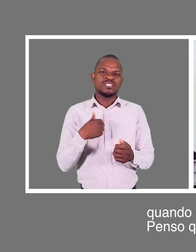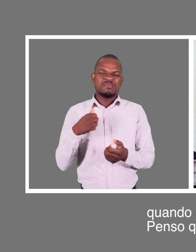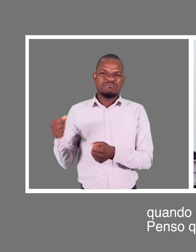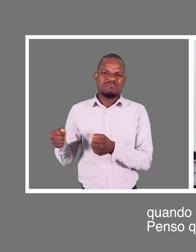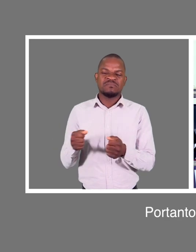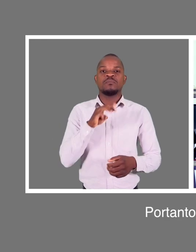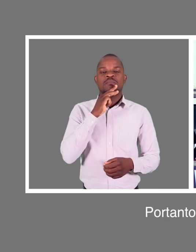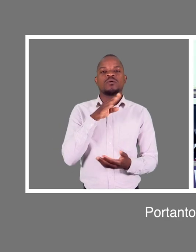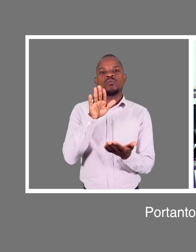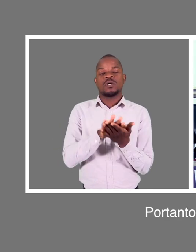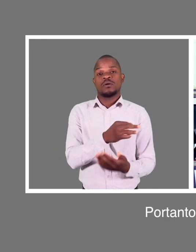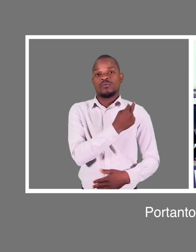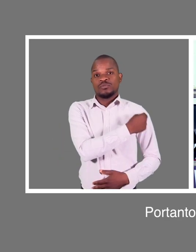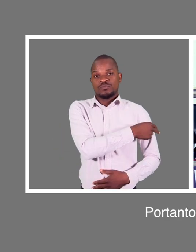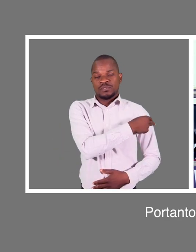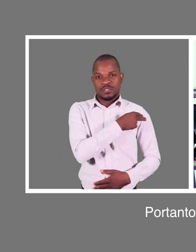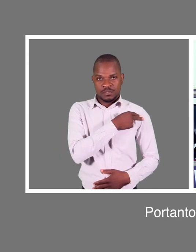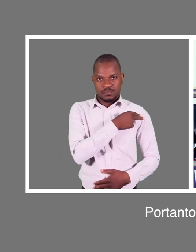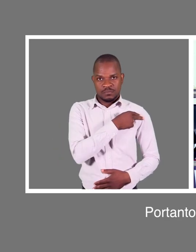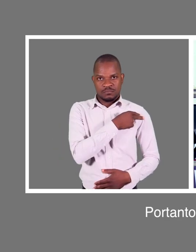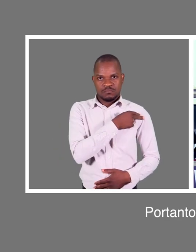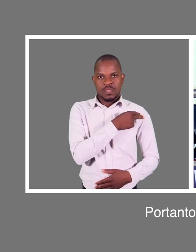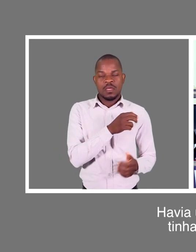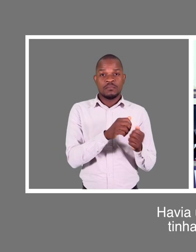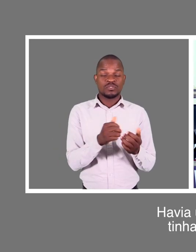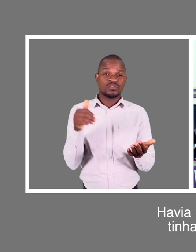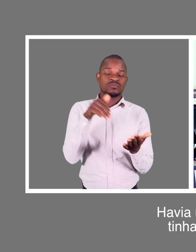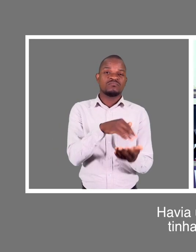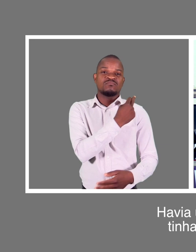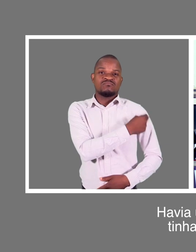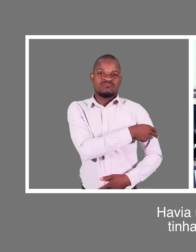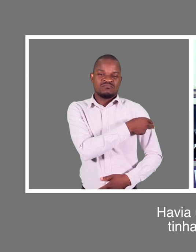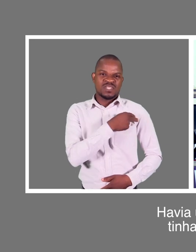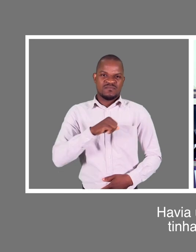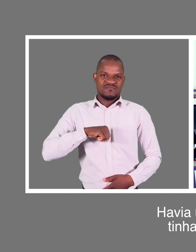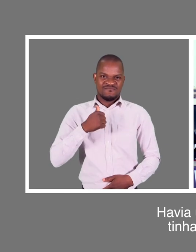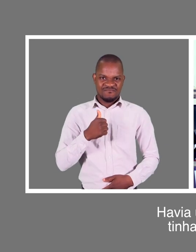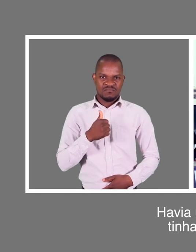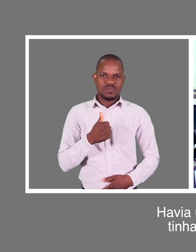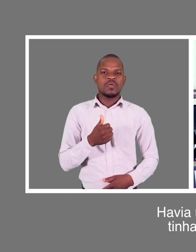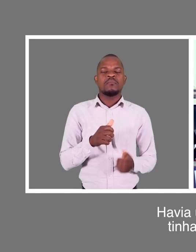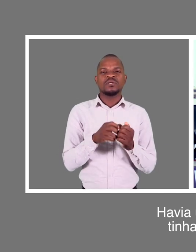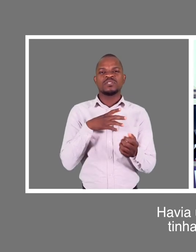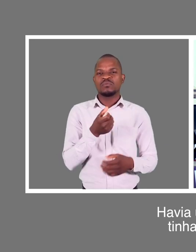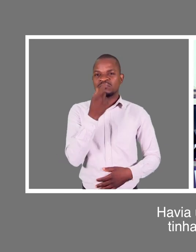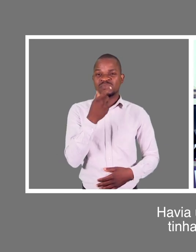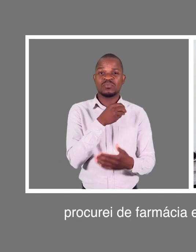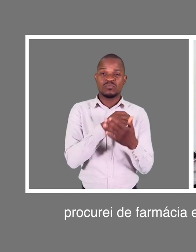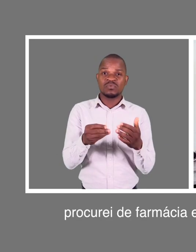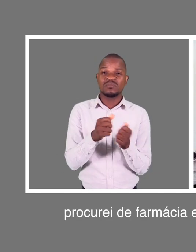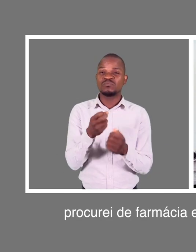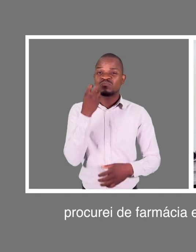madrugada, tanto que tive que levá-la à clínica e havia um medicamento que tinha que se comprar, que